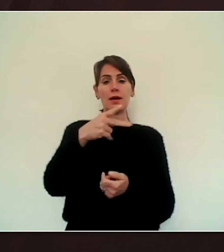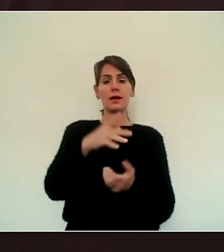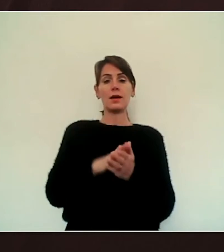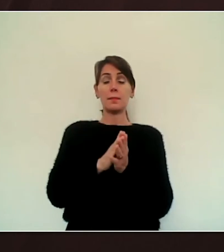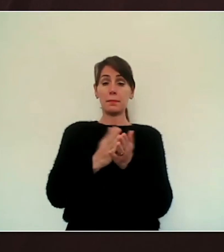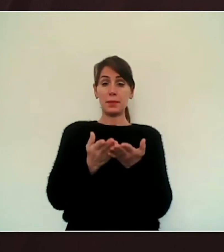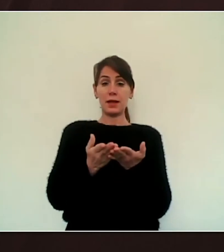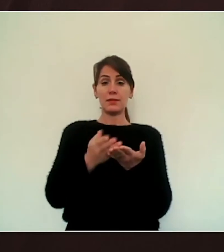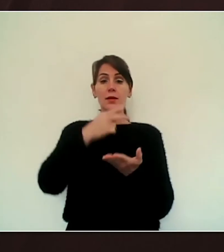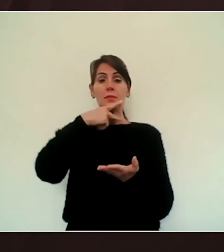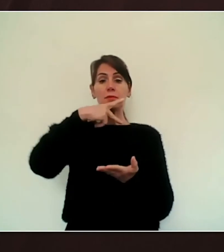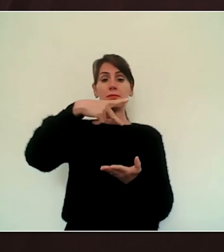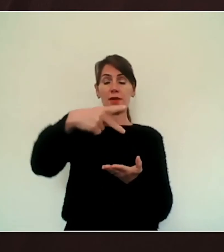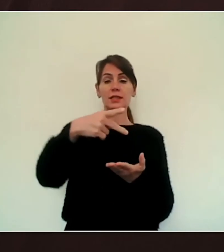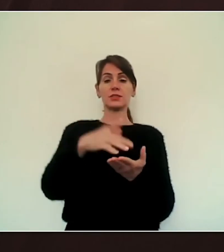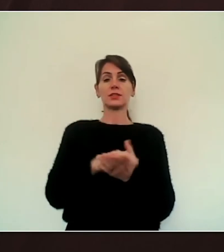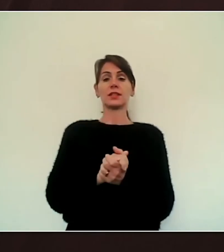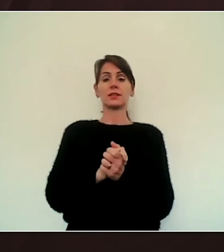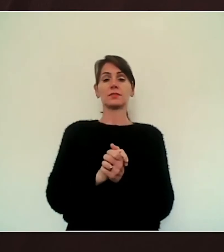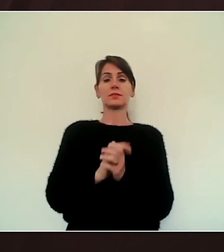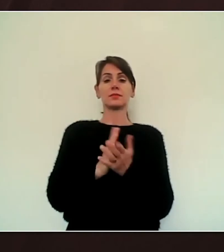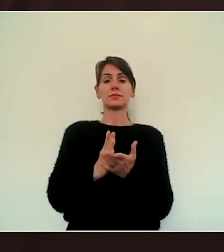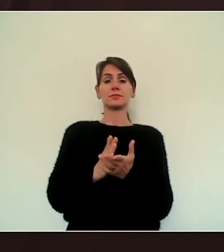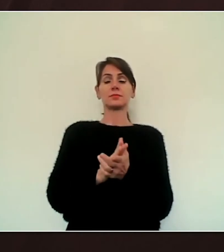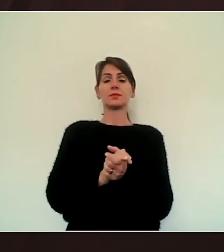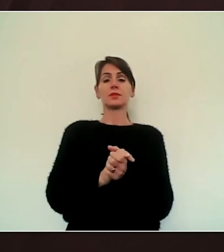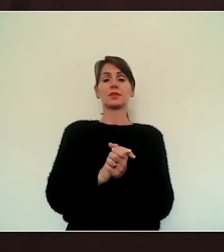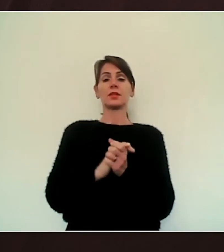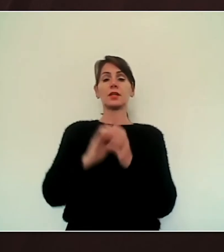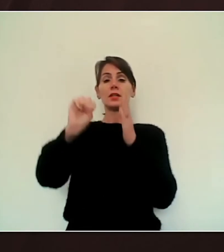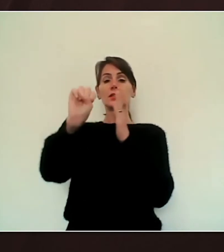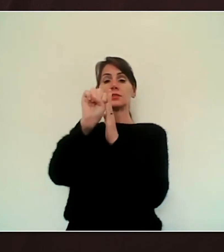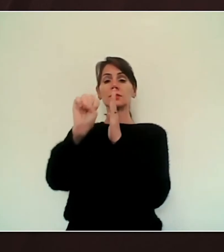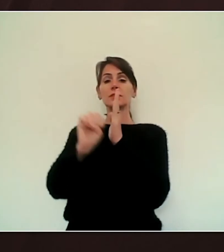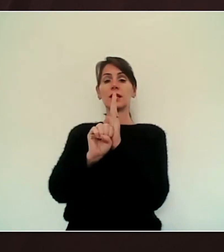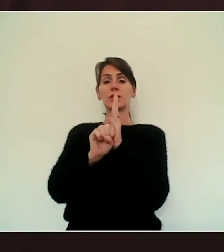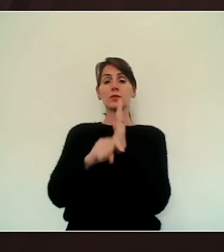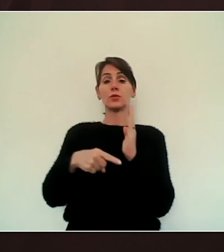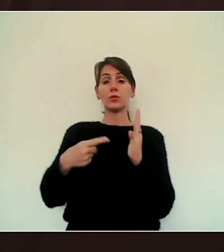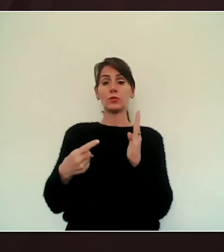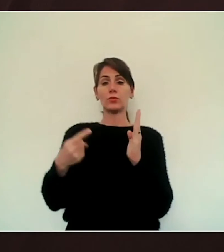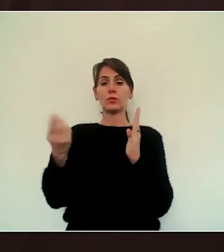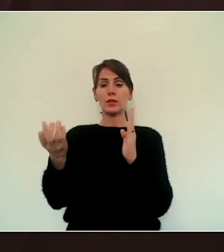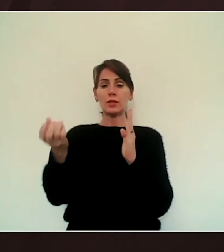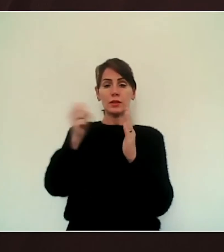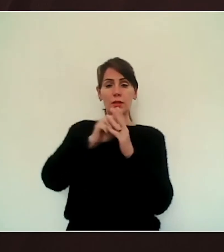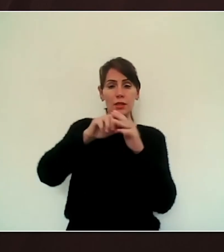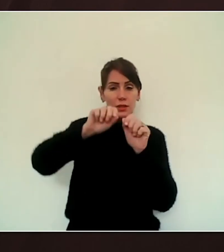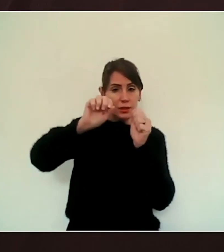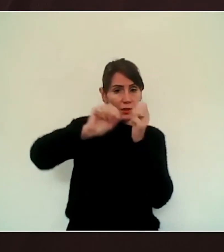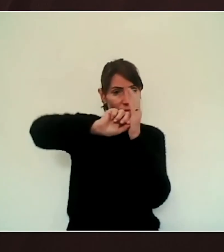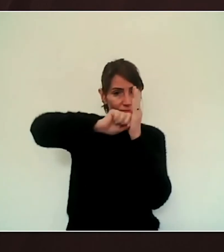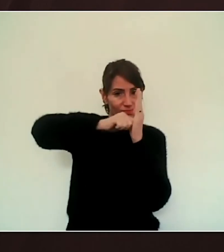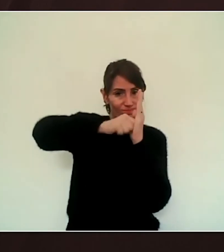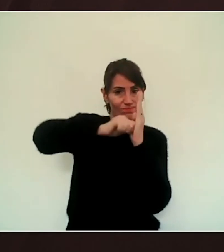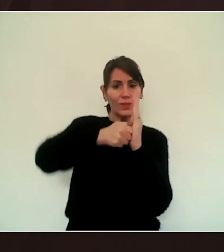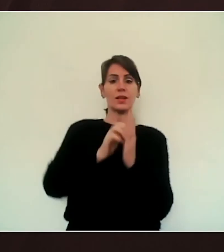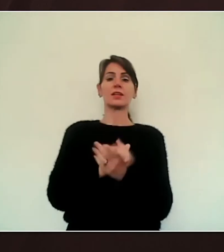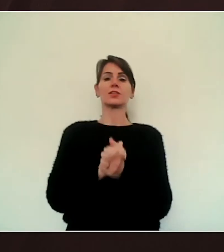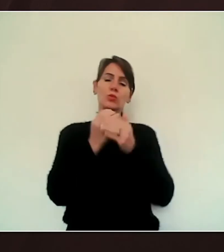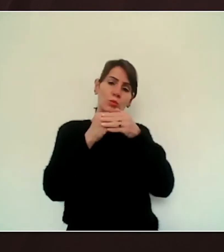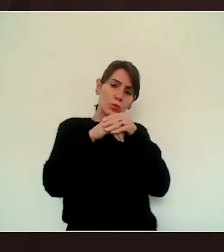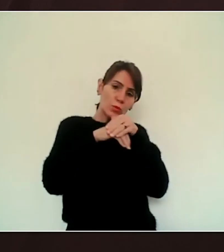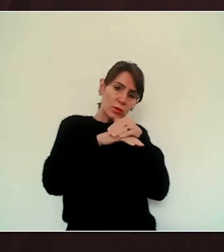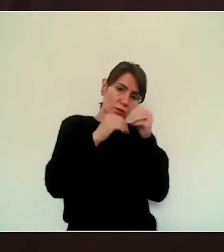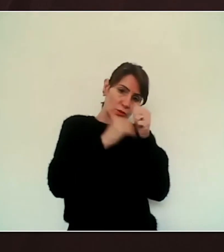Foi trancada no final do primeiro século e durante esses 19, 20 séculos, essa palavra